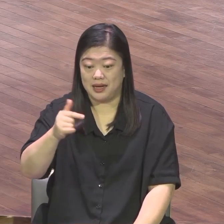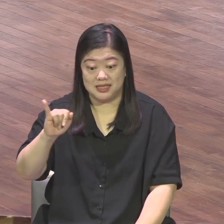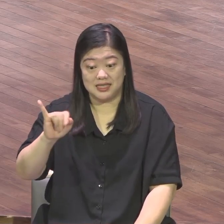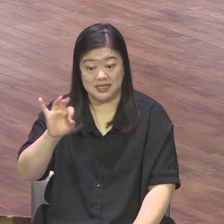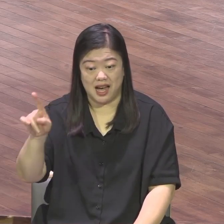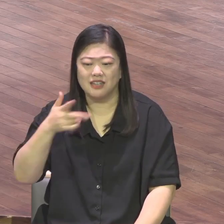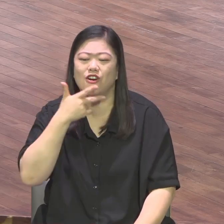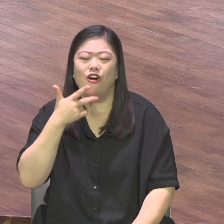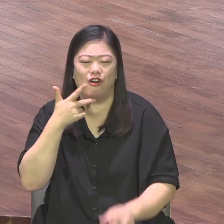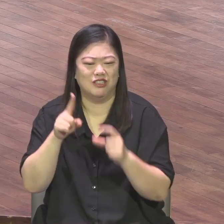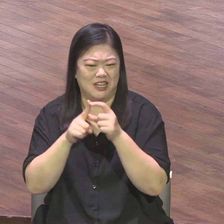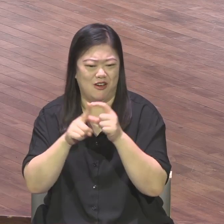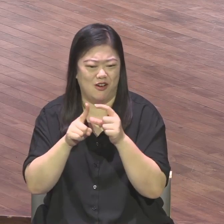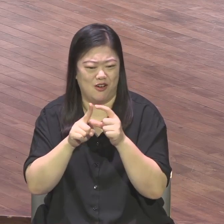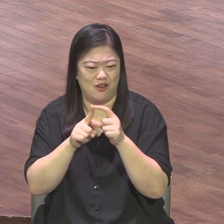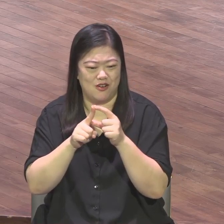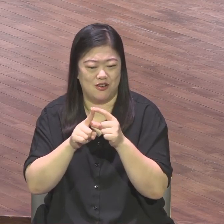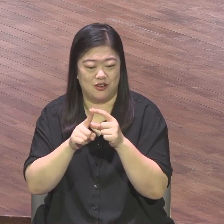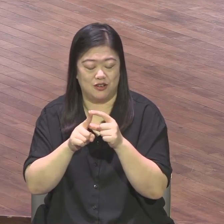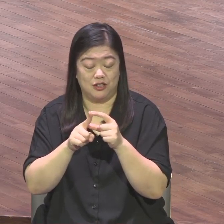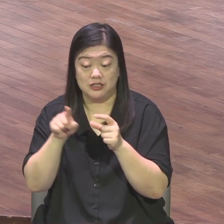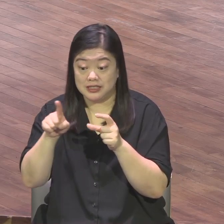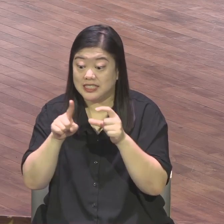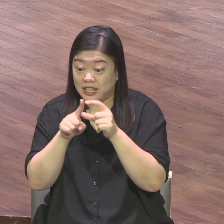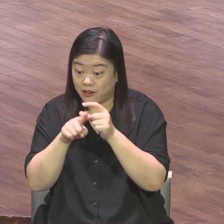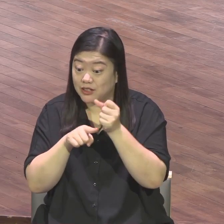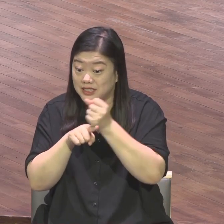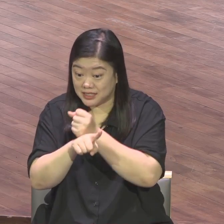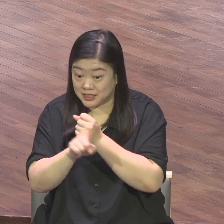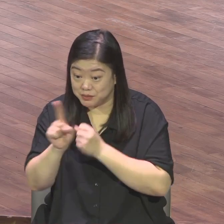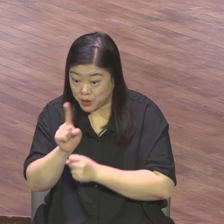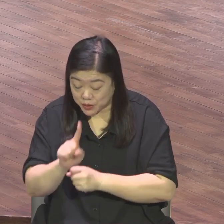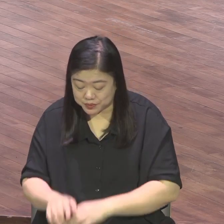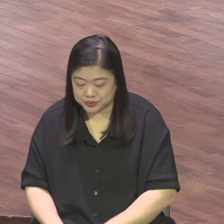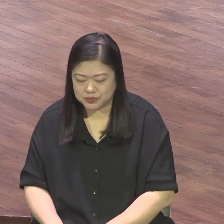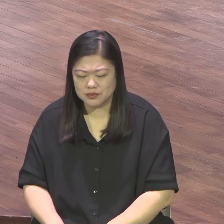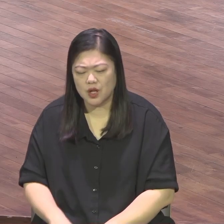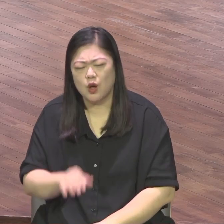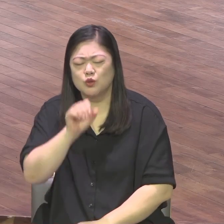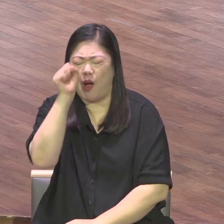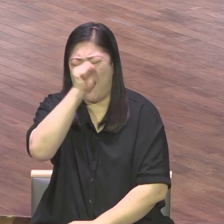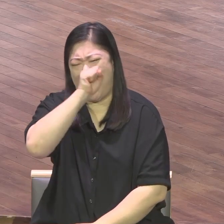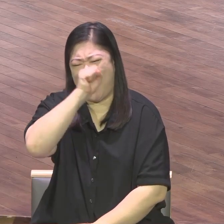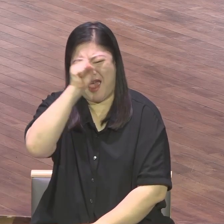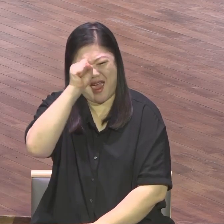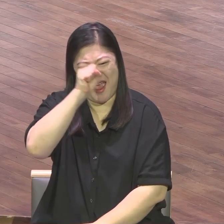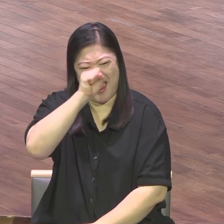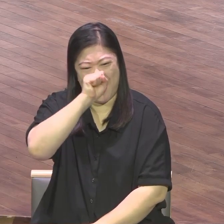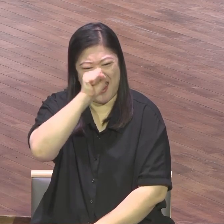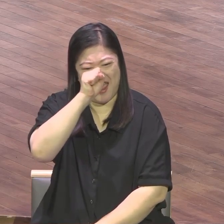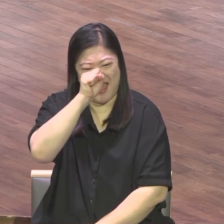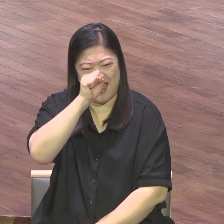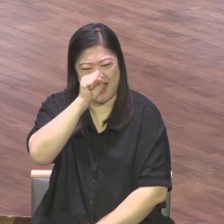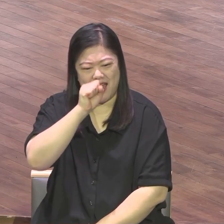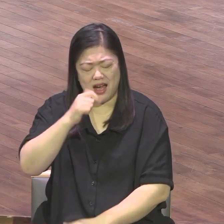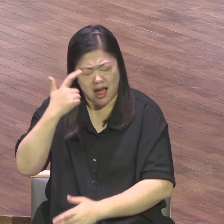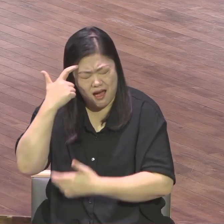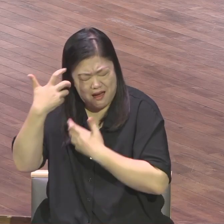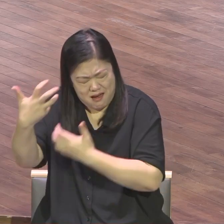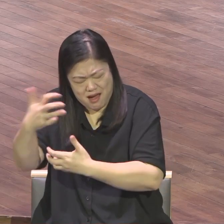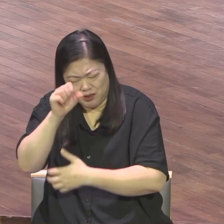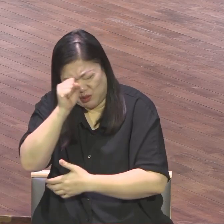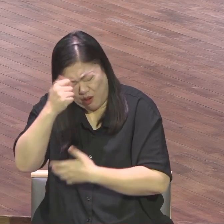마니아입니다. 사람들은 정도가 달라서 그렇죠. 딱 거의 다 무엇인가에 미쳐